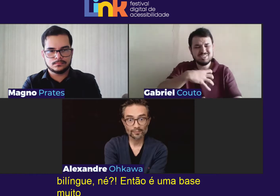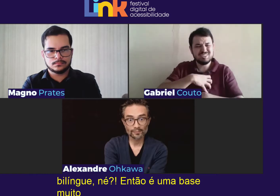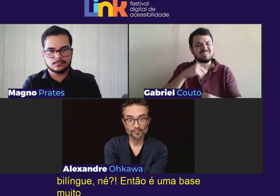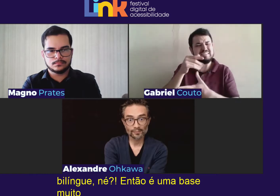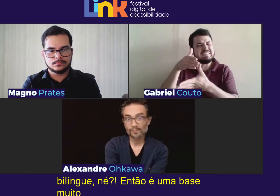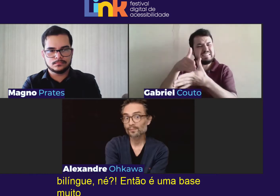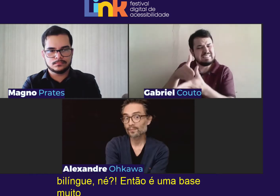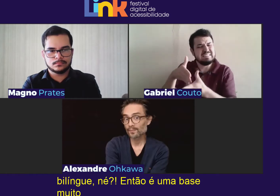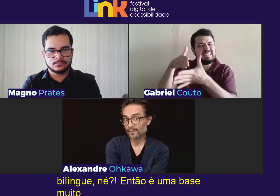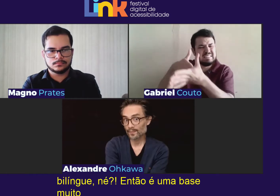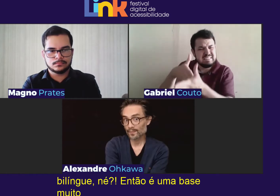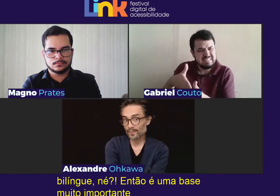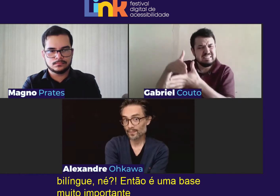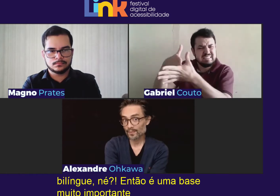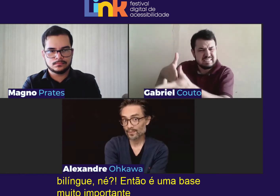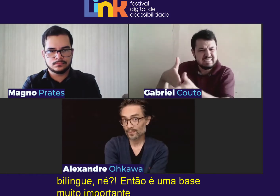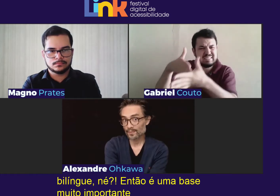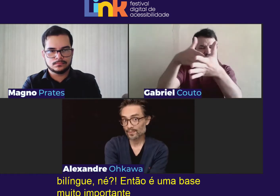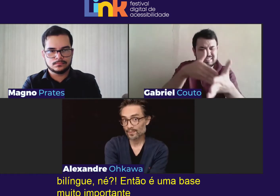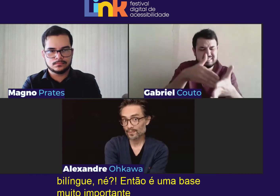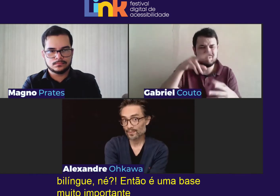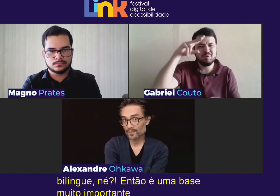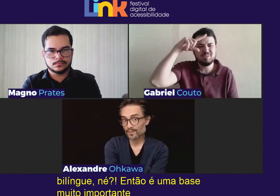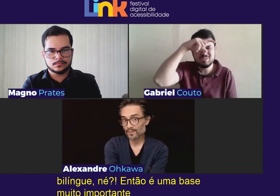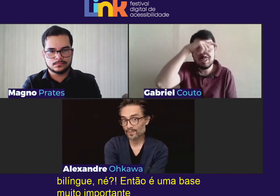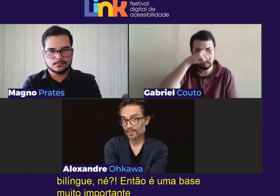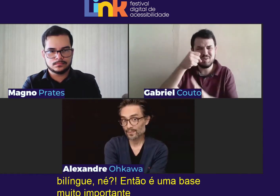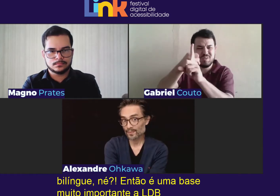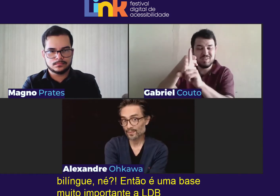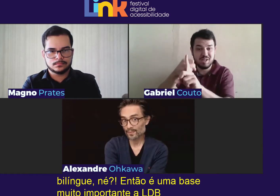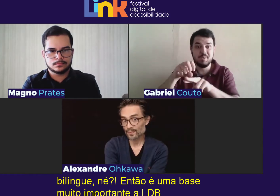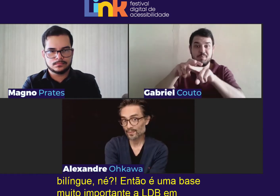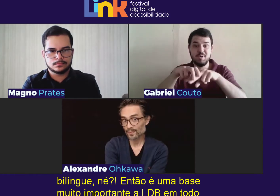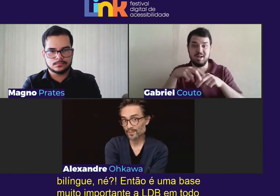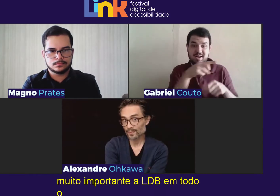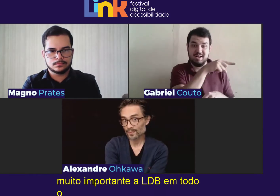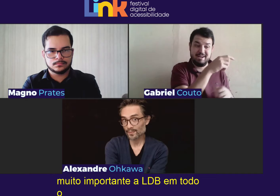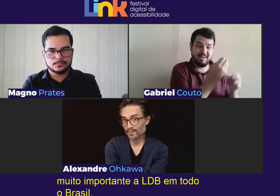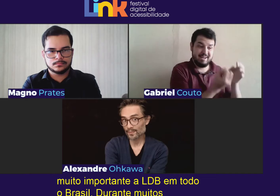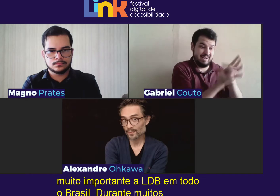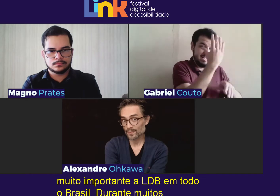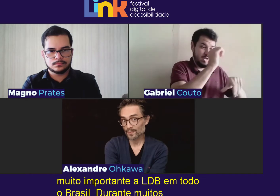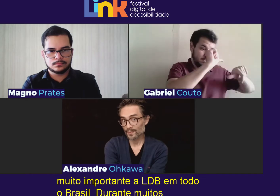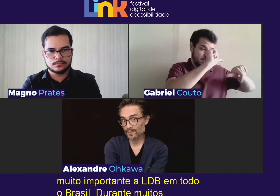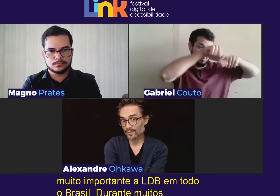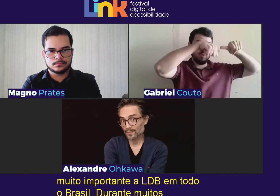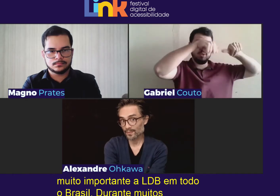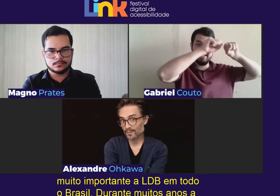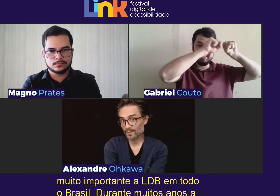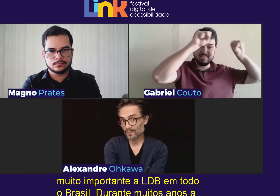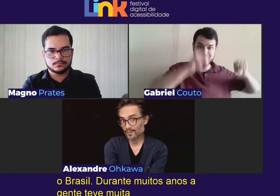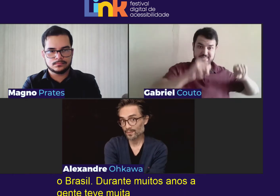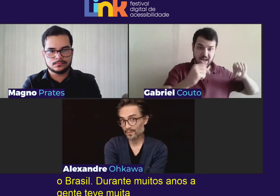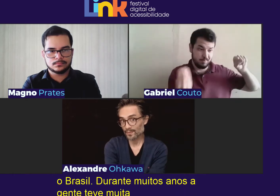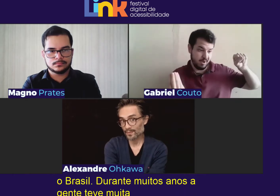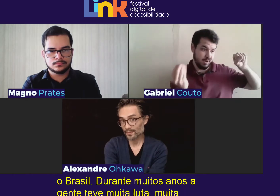em todo o Brasil. Durante muitos anos, a gente teve muita luta, muita dificuldade em ter uma